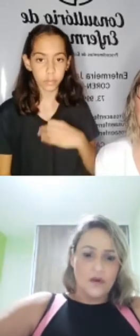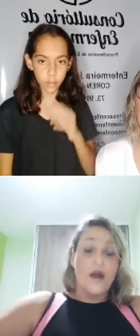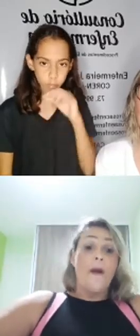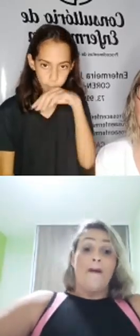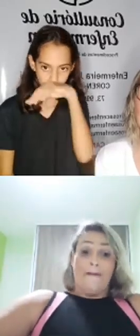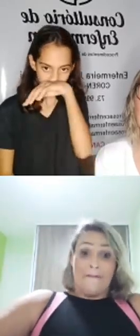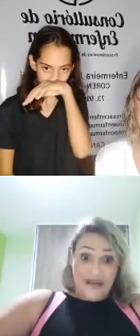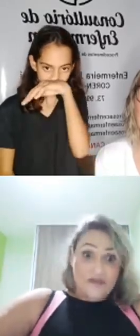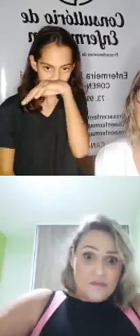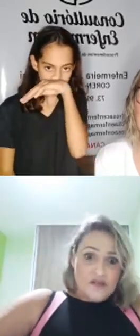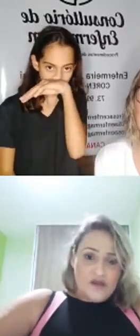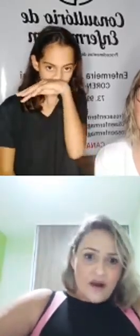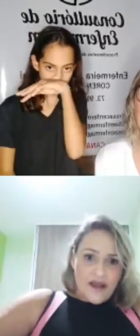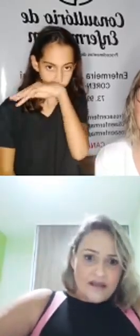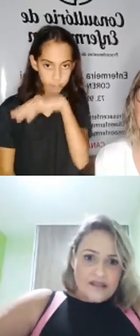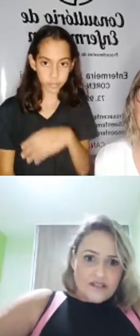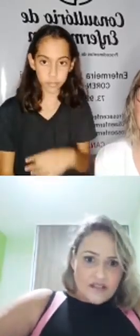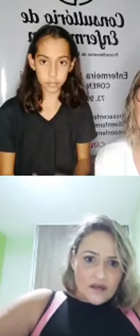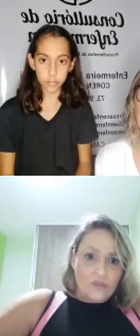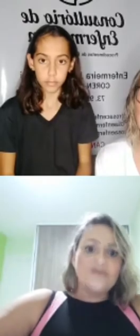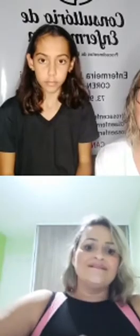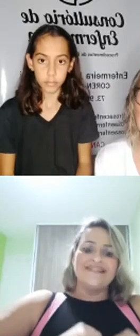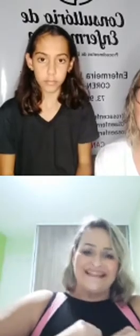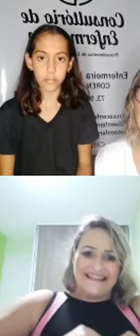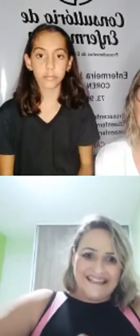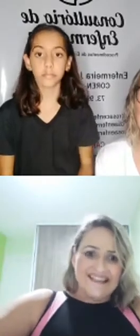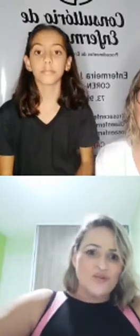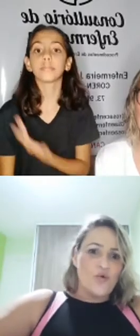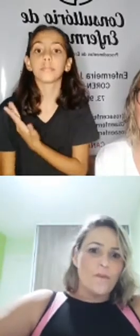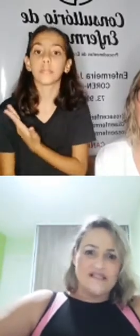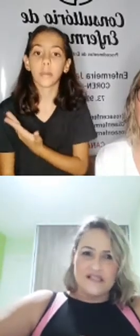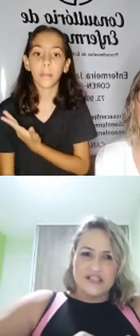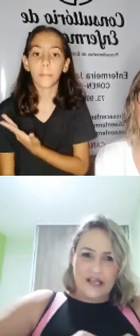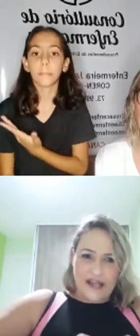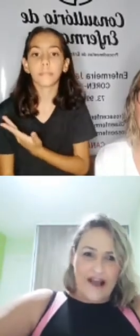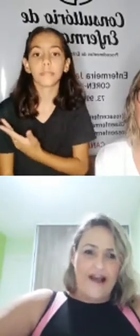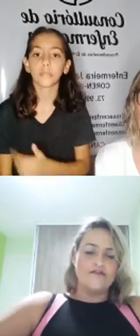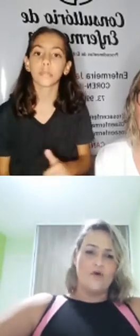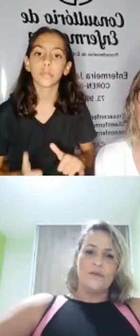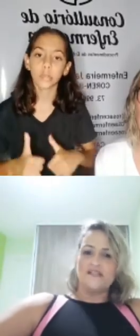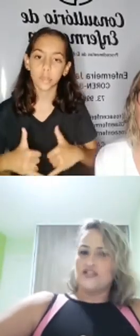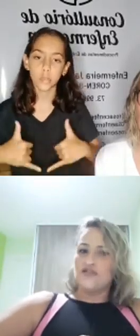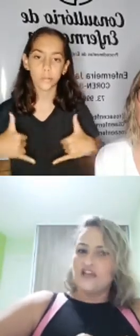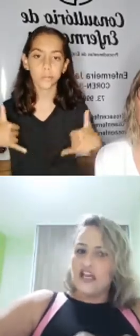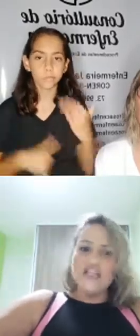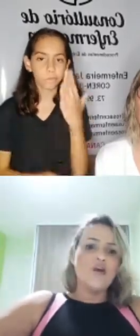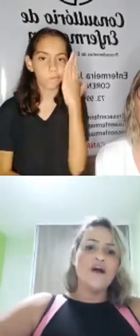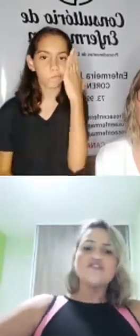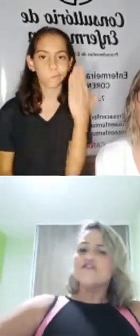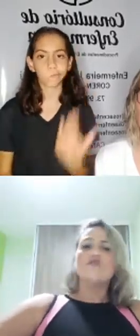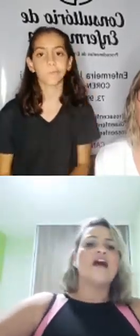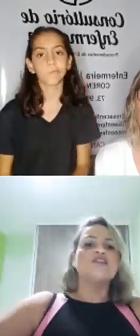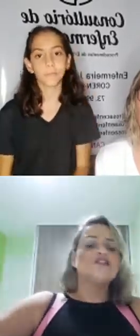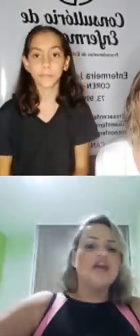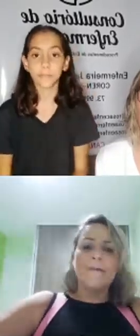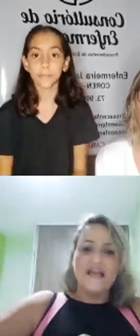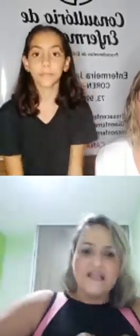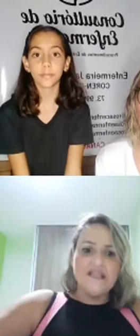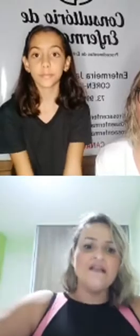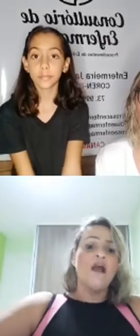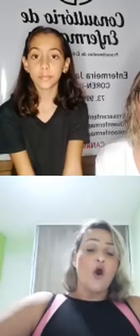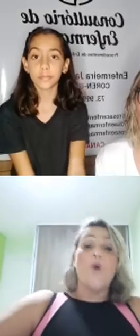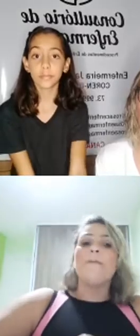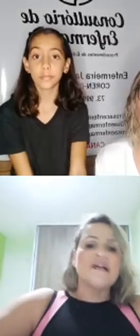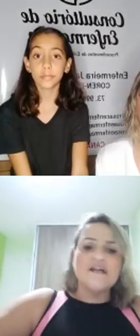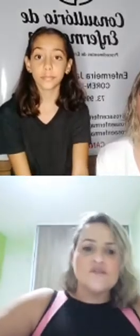admiração pelos meus colegas que estão lidando com o paciente grave, com o paciente de UTI, com as dificuldades de